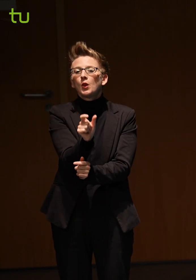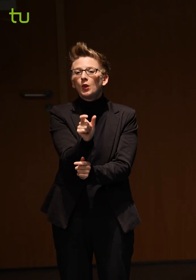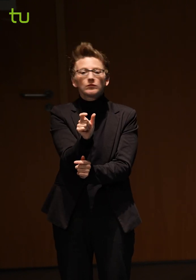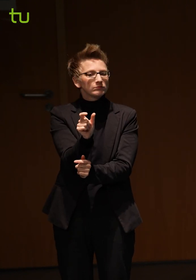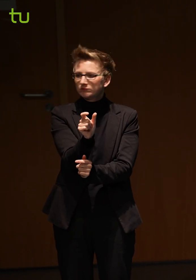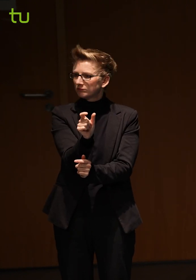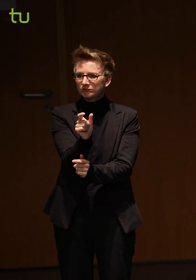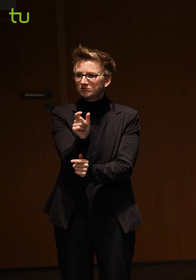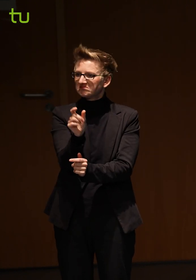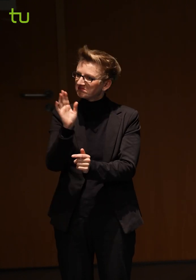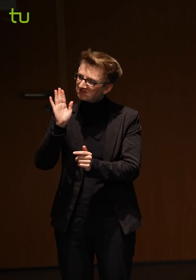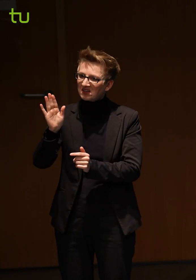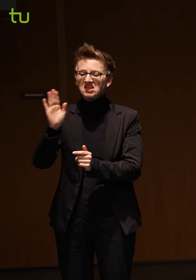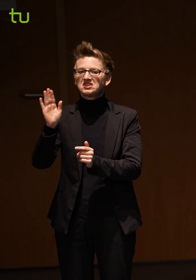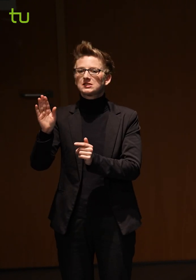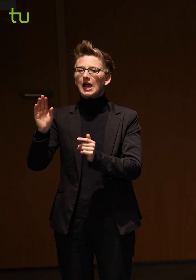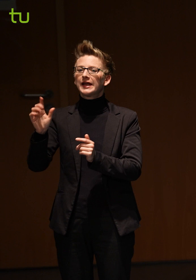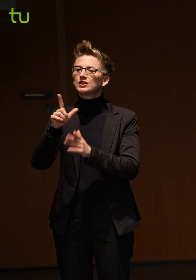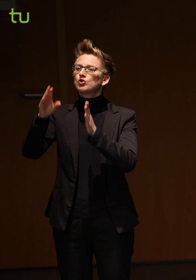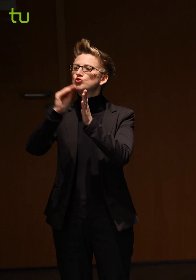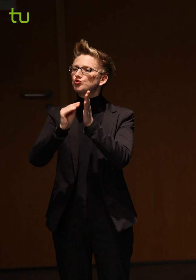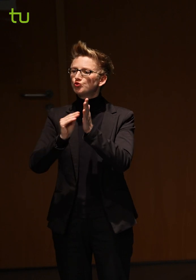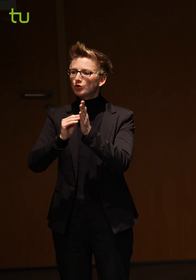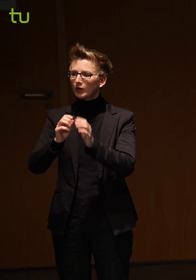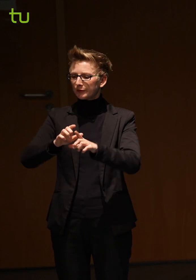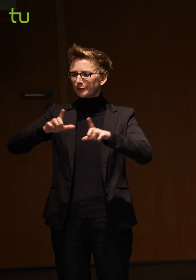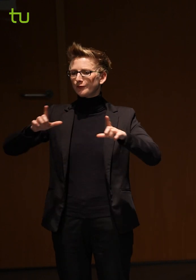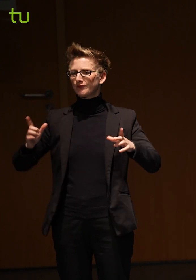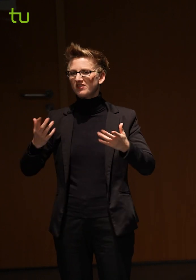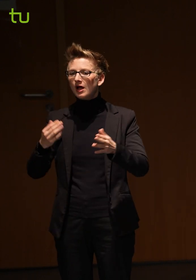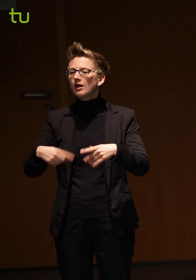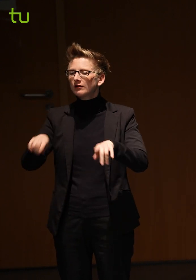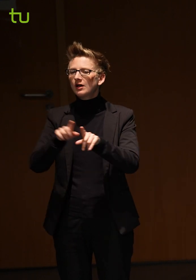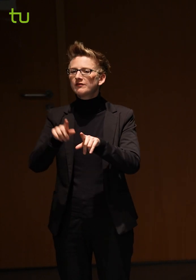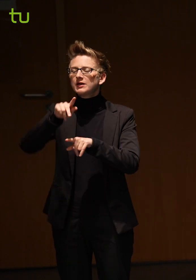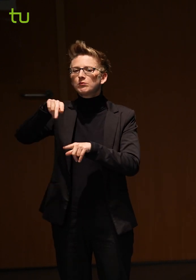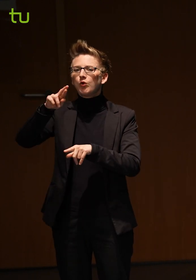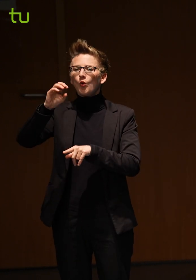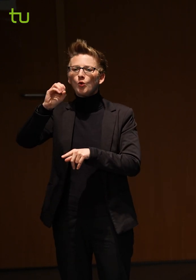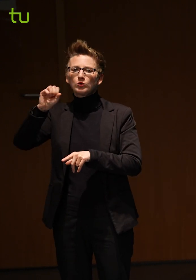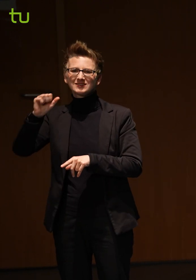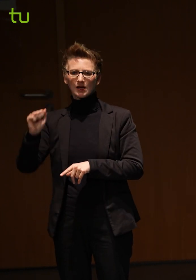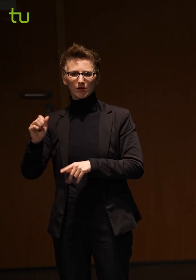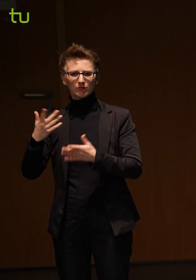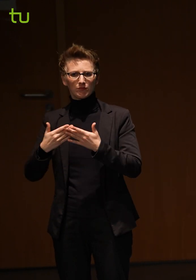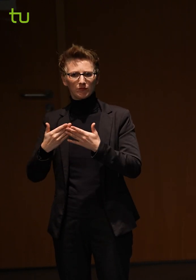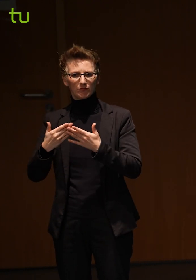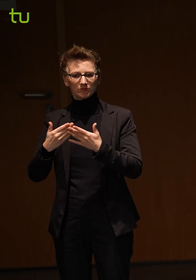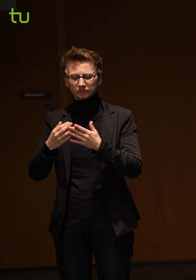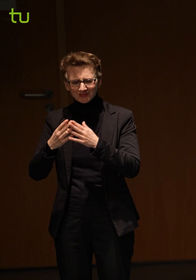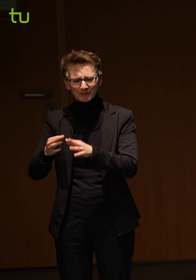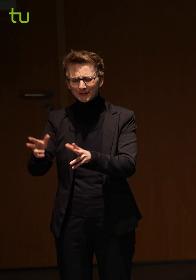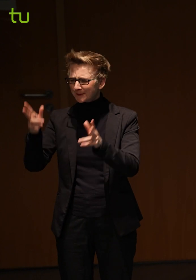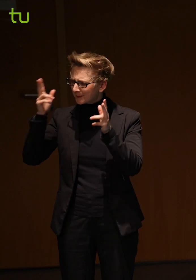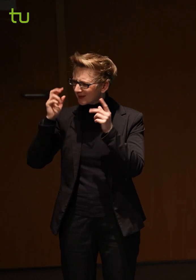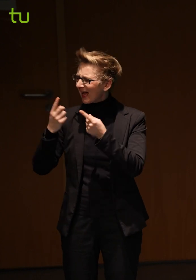Großteil der Seiten ein. Sie sah fast aus wie Prosa. Und auch wenn sie nicht so klang, so hörte